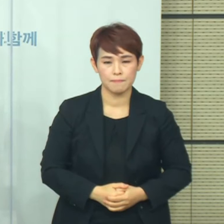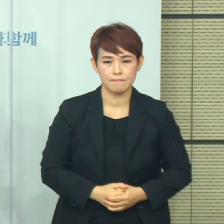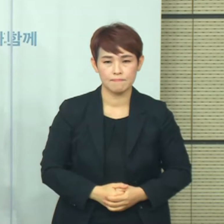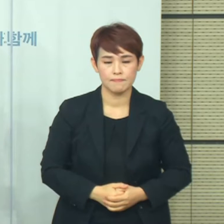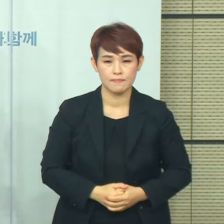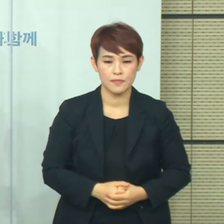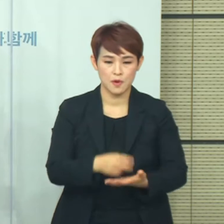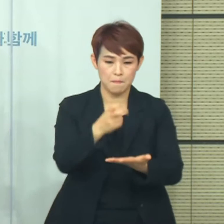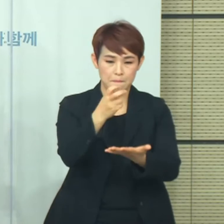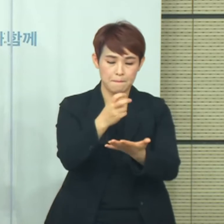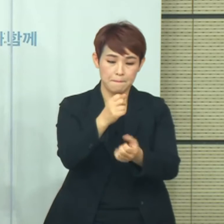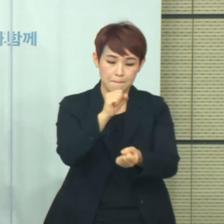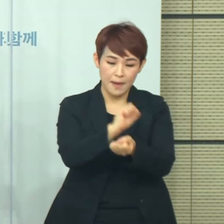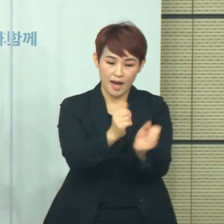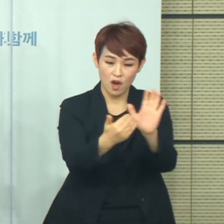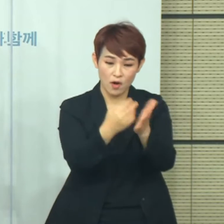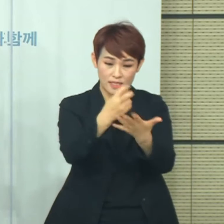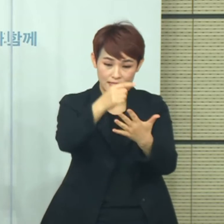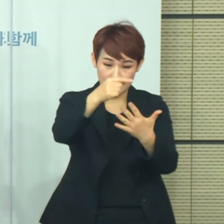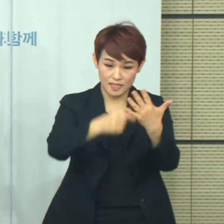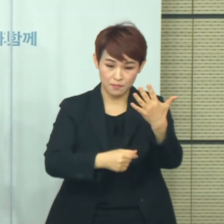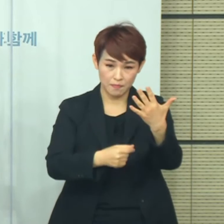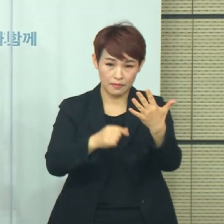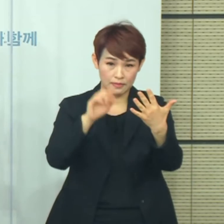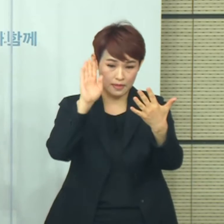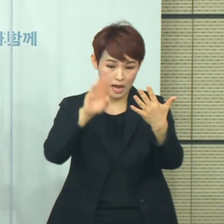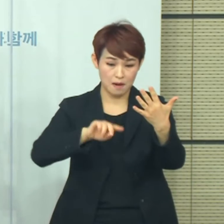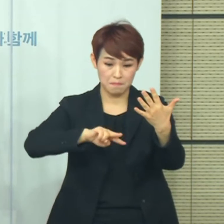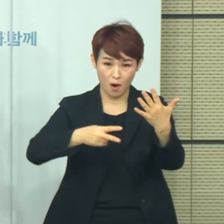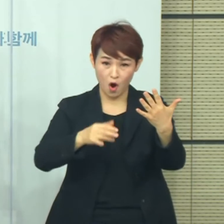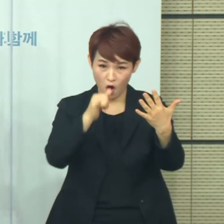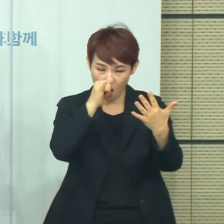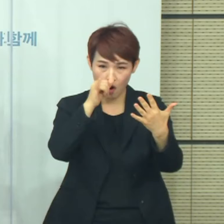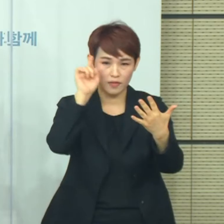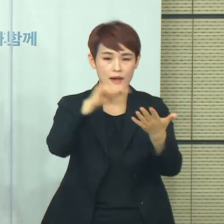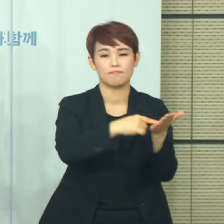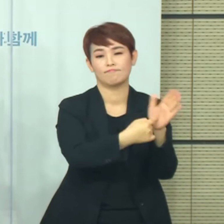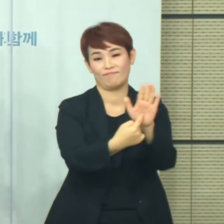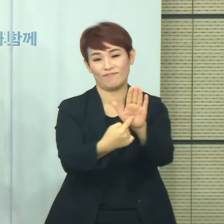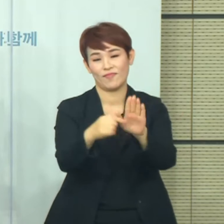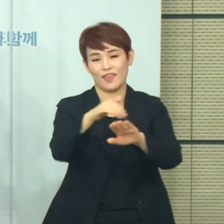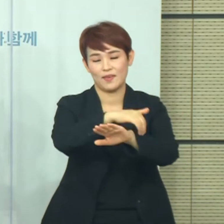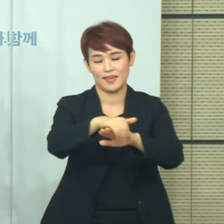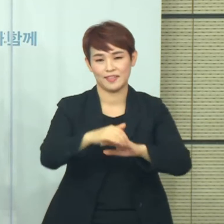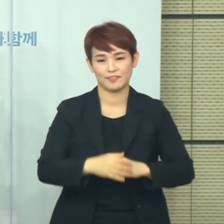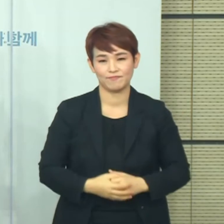개선되는 방역 지침의 내용은 내일 거리두기 조정 방안과 함께 발표할 예정입니다.